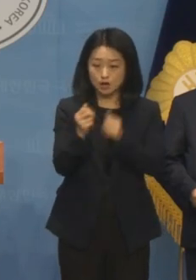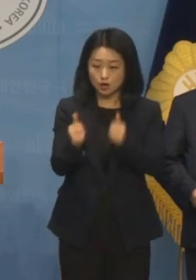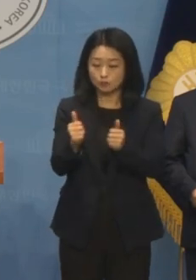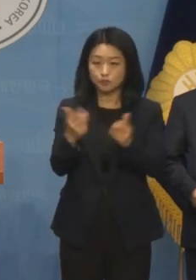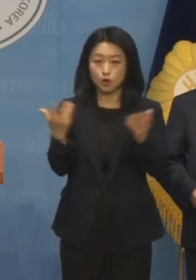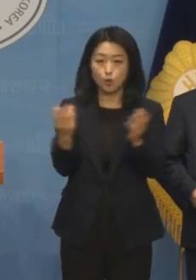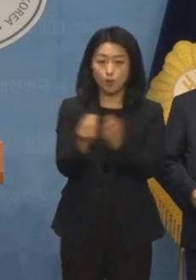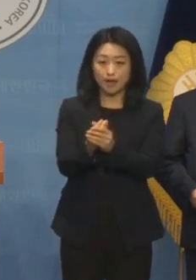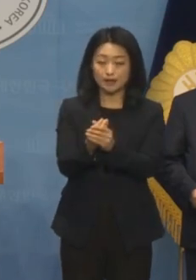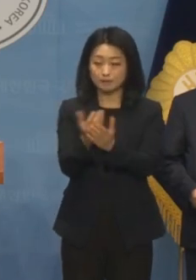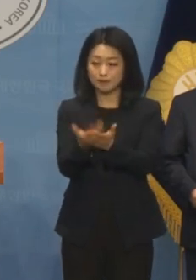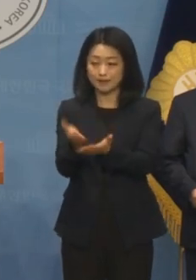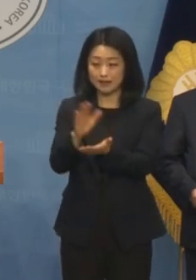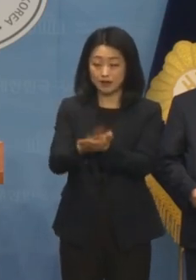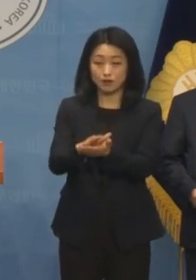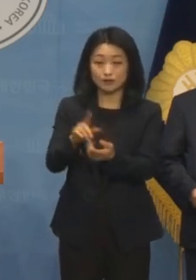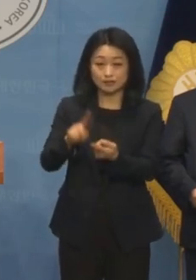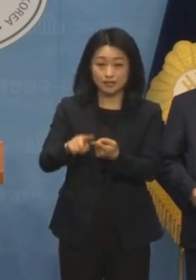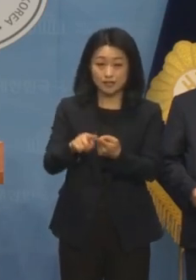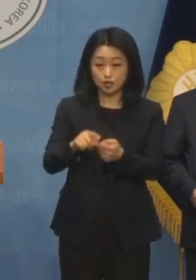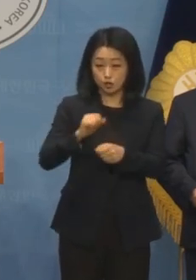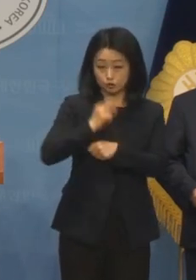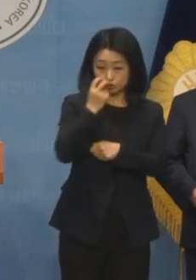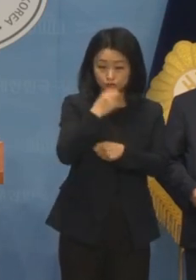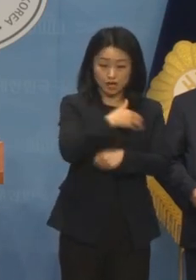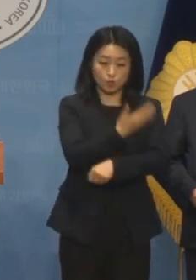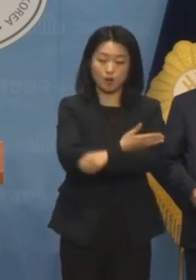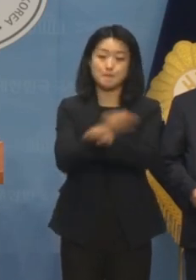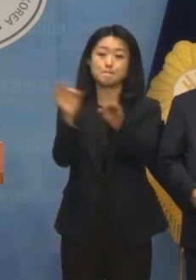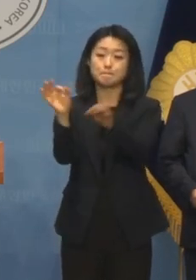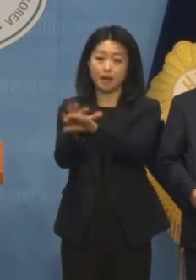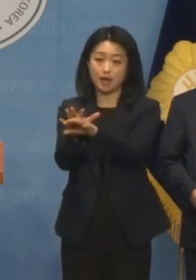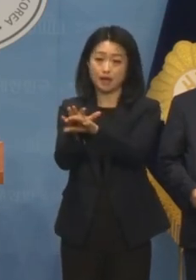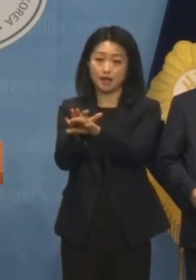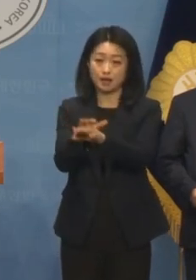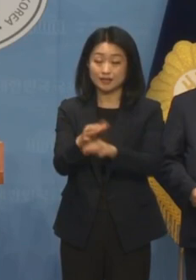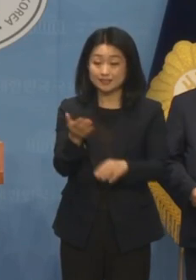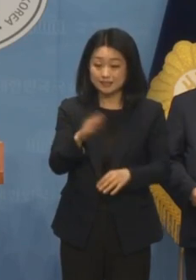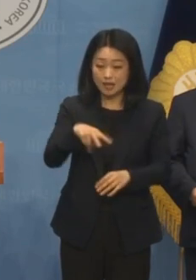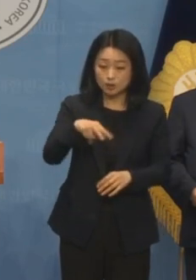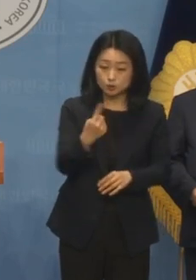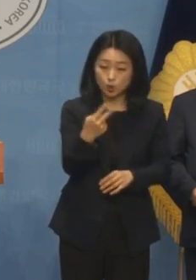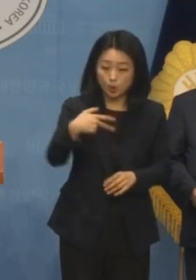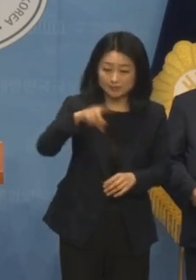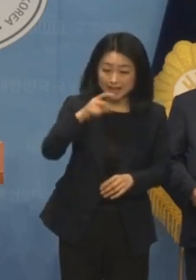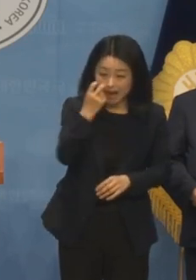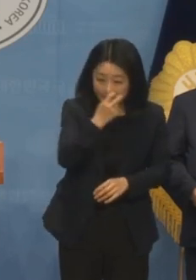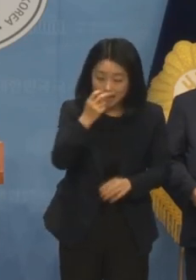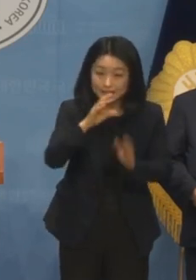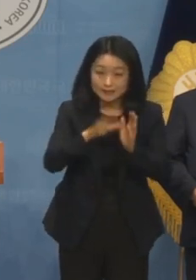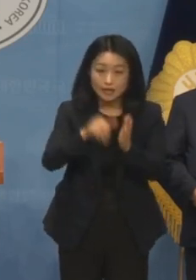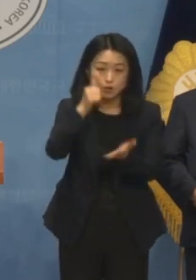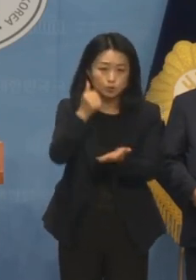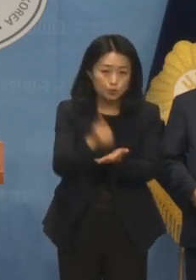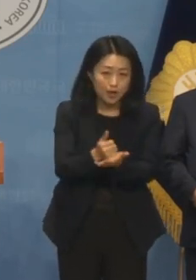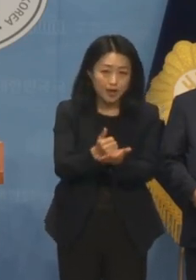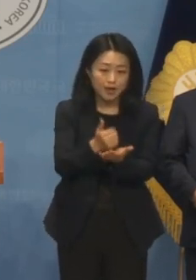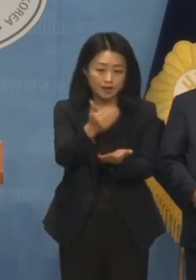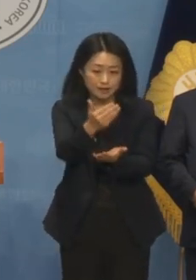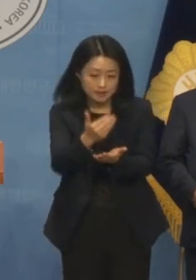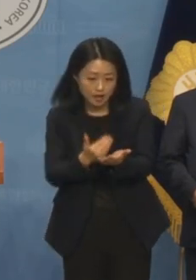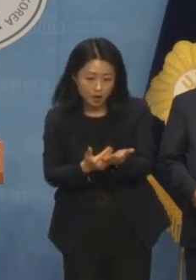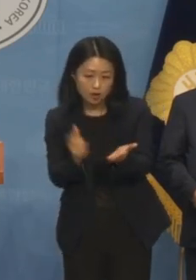통해 군의 수사권을 없애놓고 수사가 아닌 조사 과정에서 죄목을 단정적으로